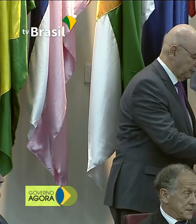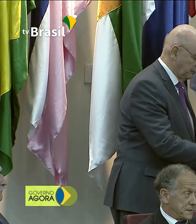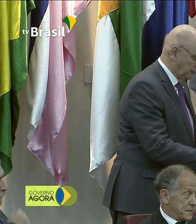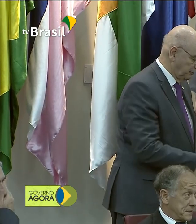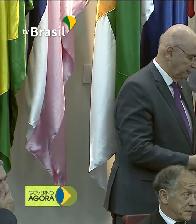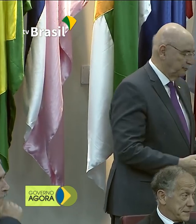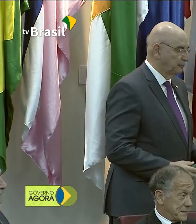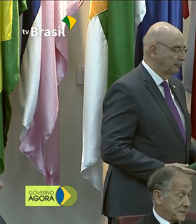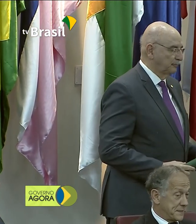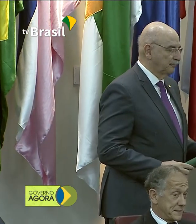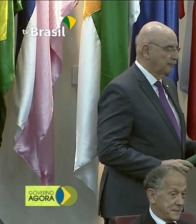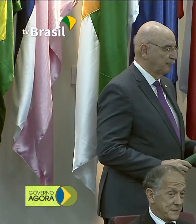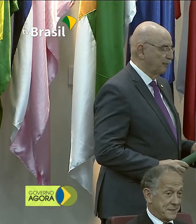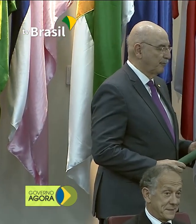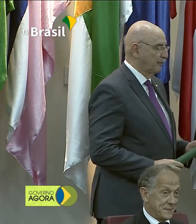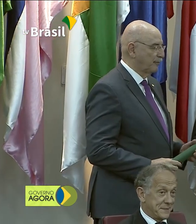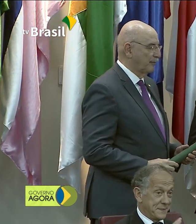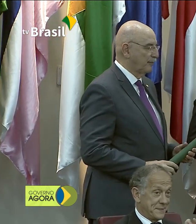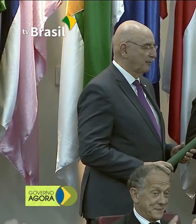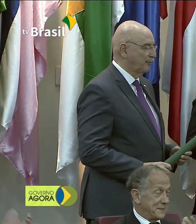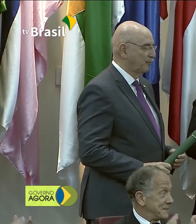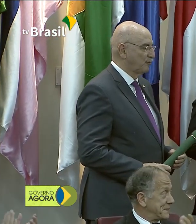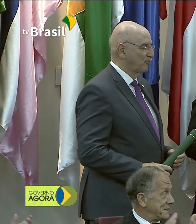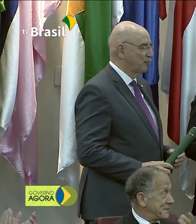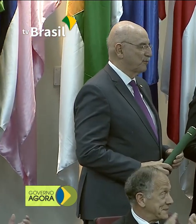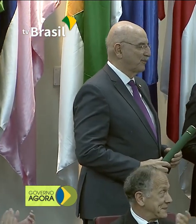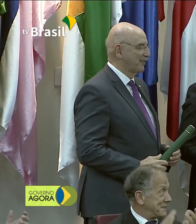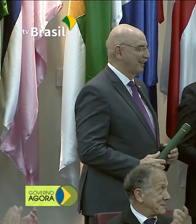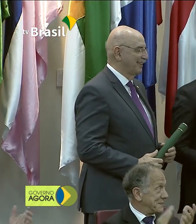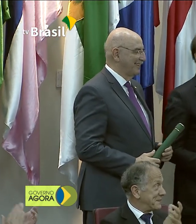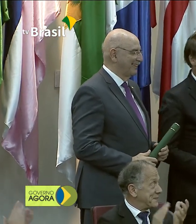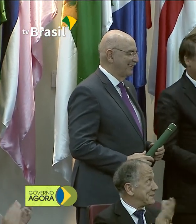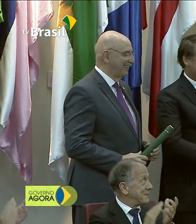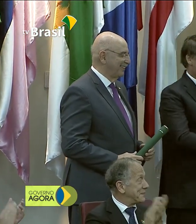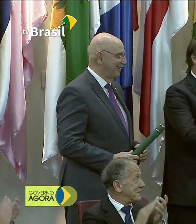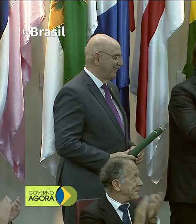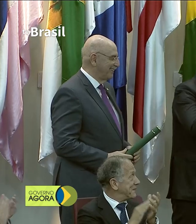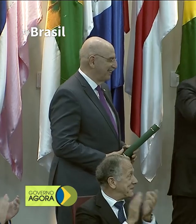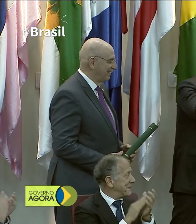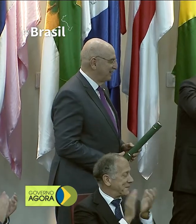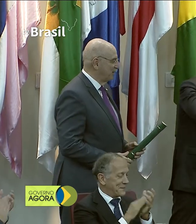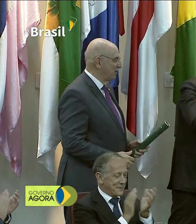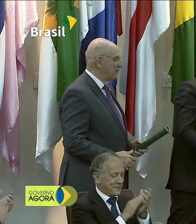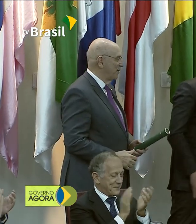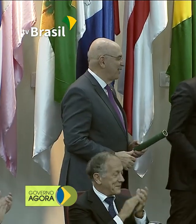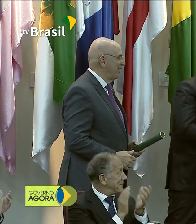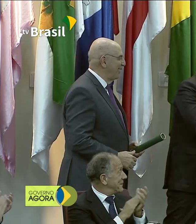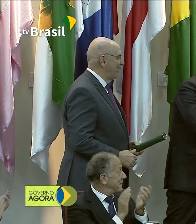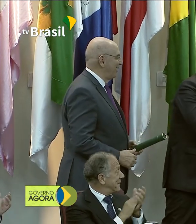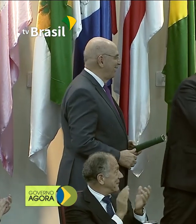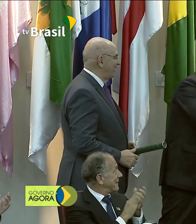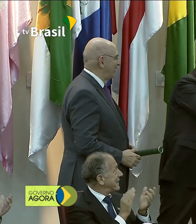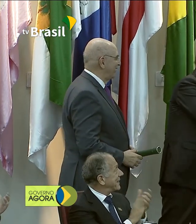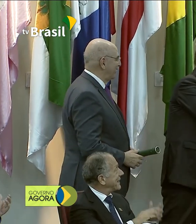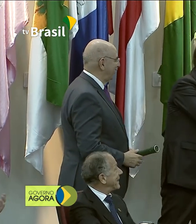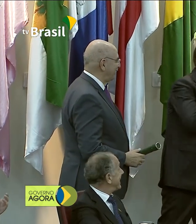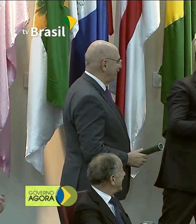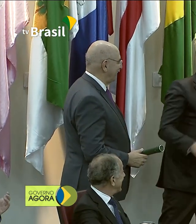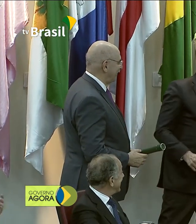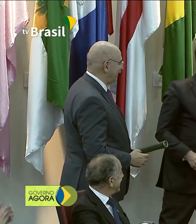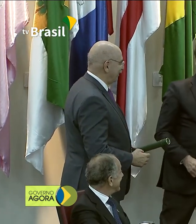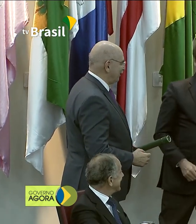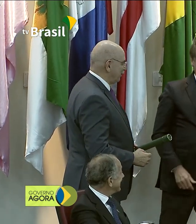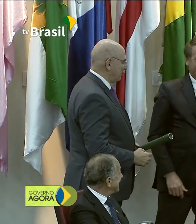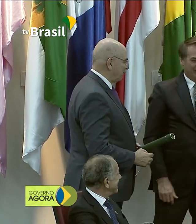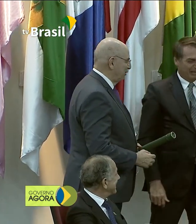Distrito Federal, no dia 8 de maio de 1978. É um dos jogadores que mais vestiu a camisa da